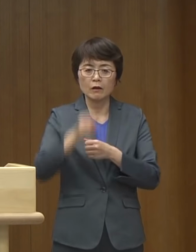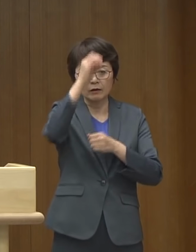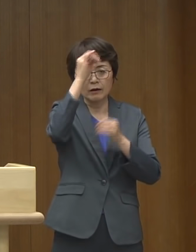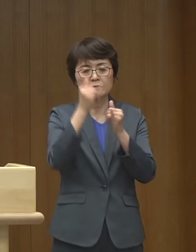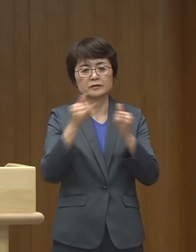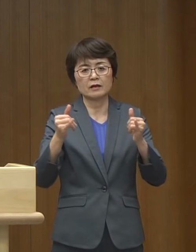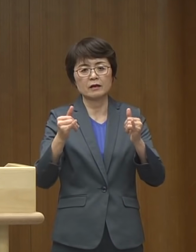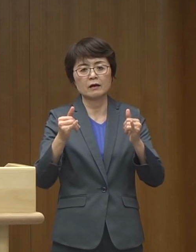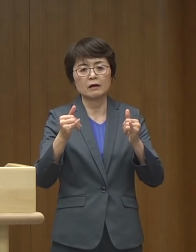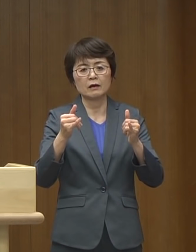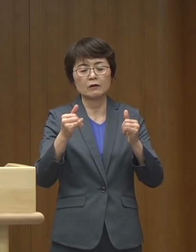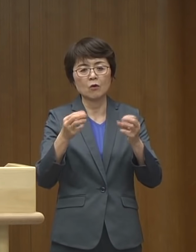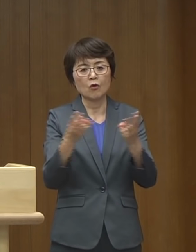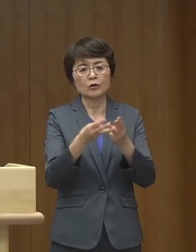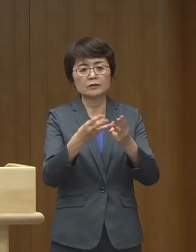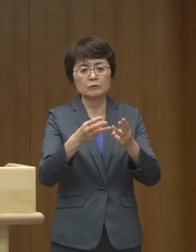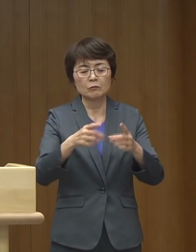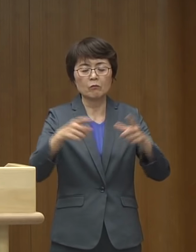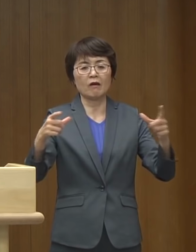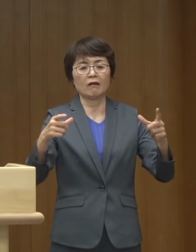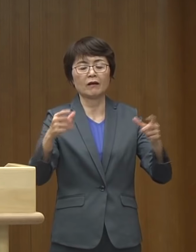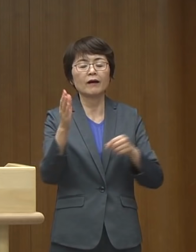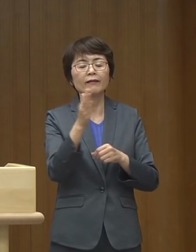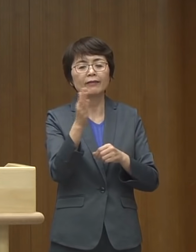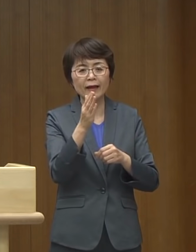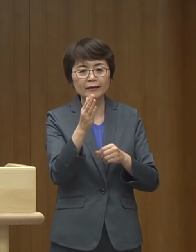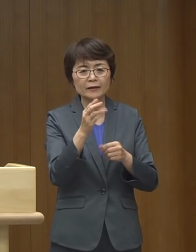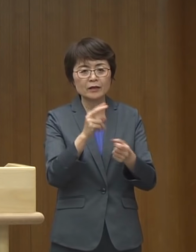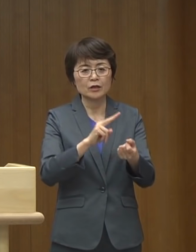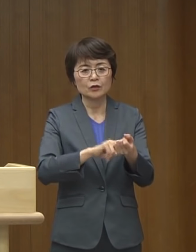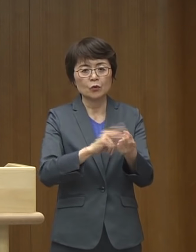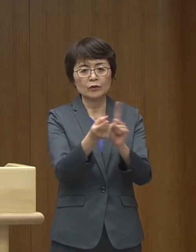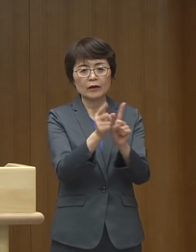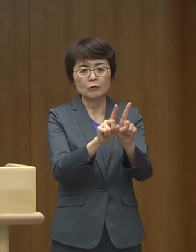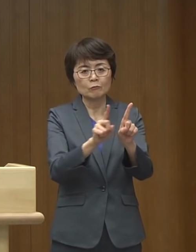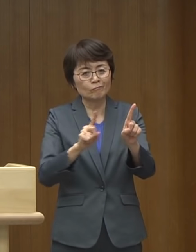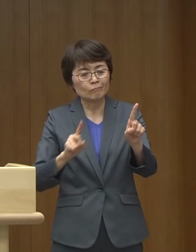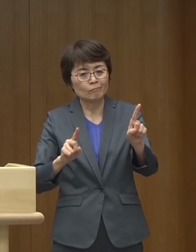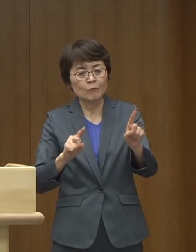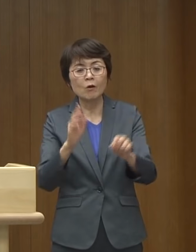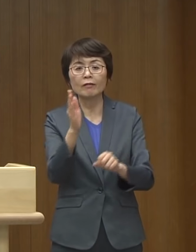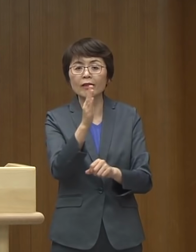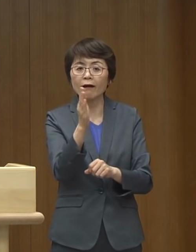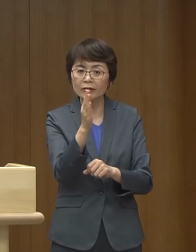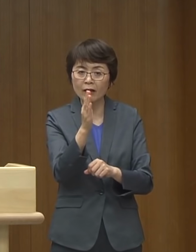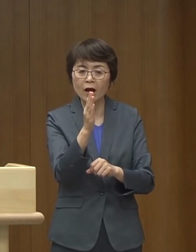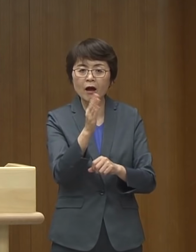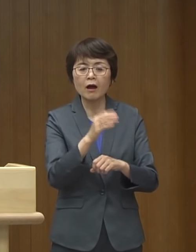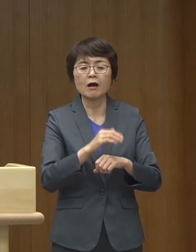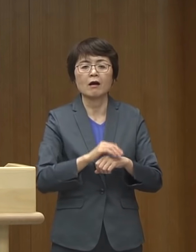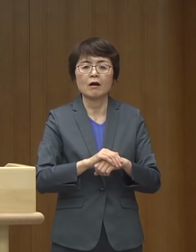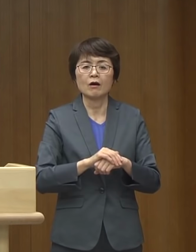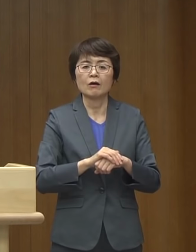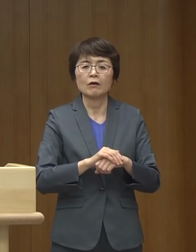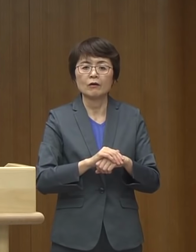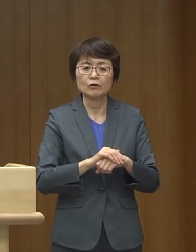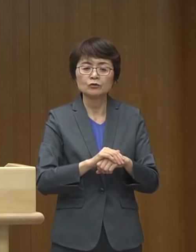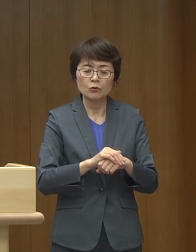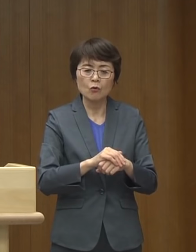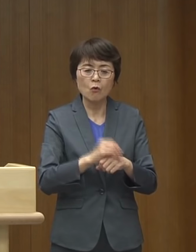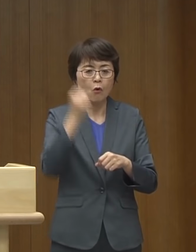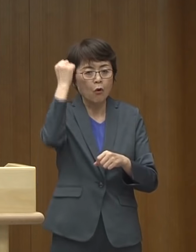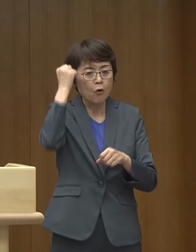の爆発的な増加がなくて、医療崩壊が起きなかったことによりまして、またそこで稼いだ時間でいろんなベッドだとか